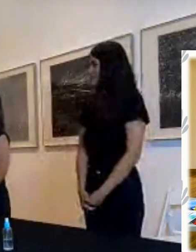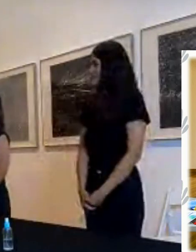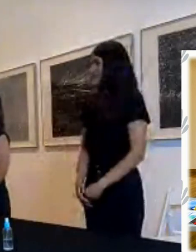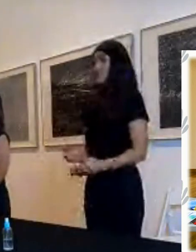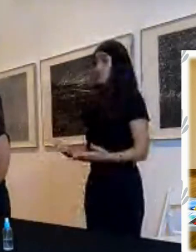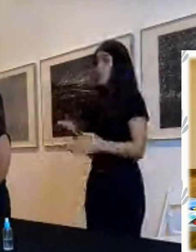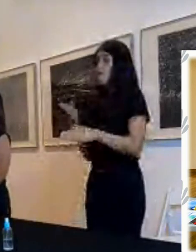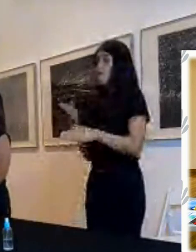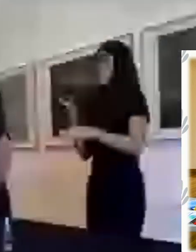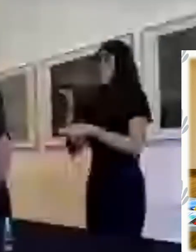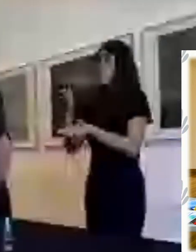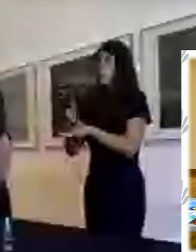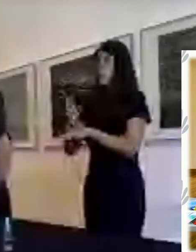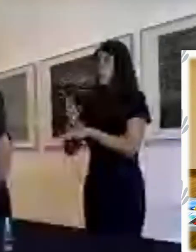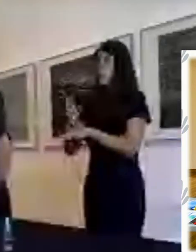Fuimos a Sao Paulo,